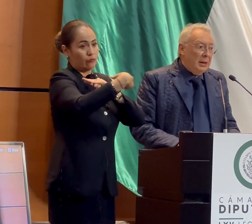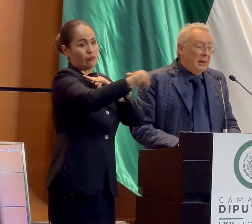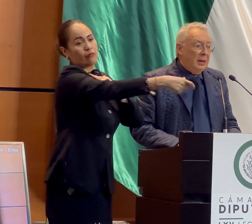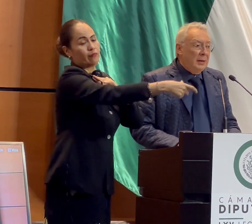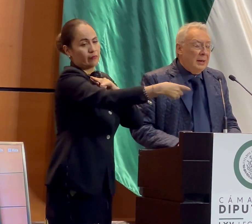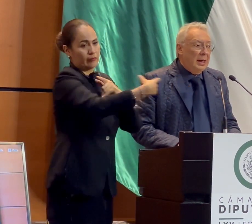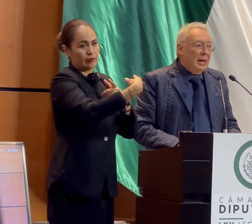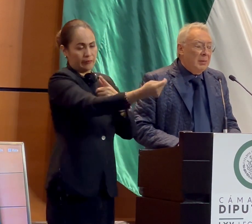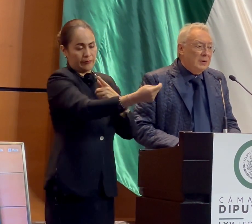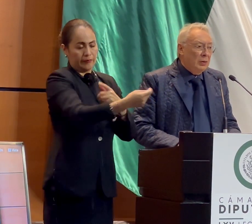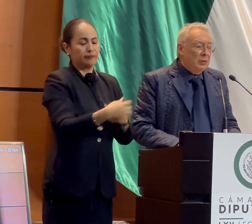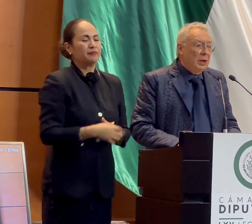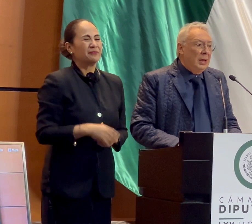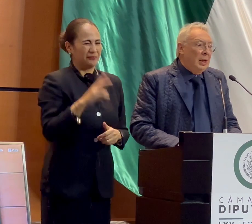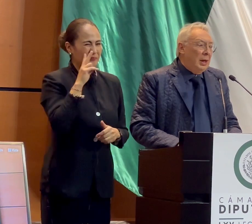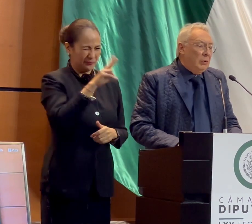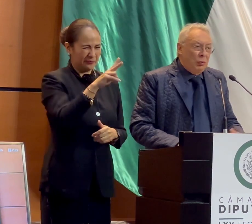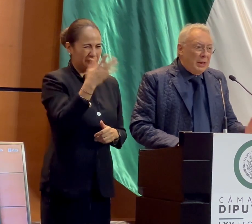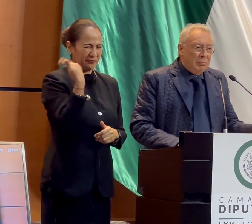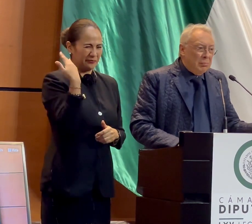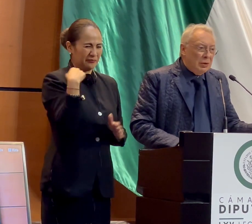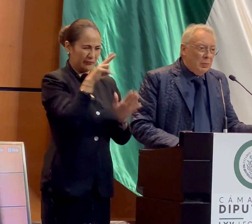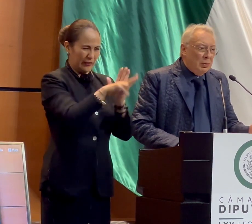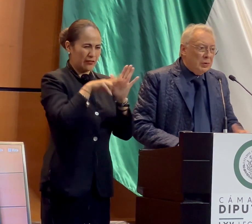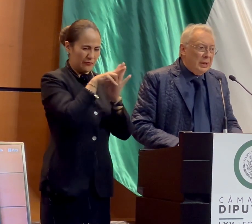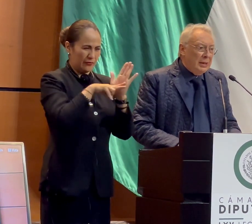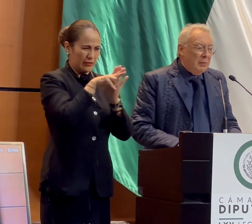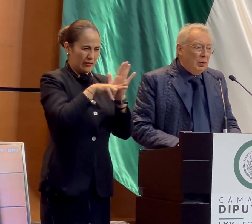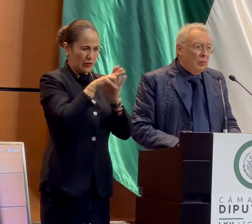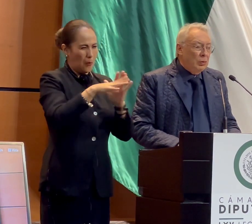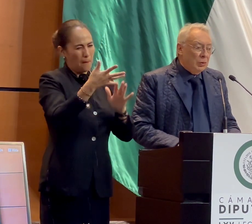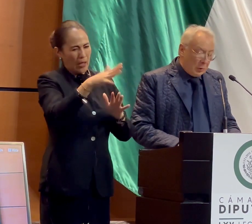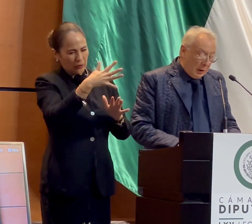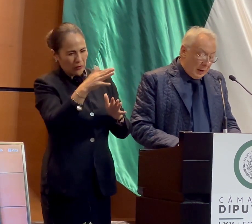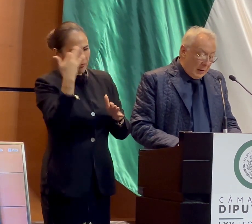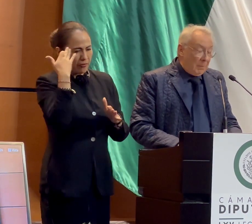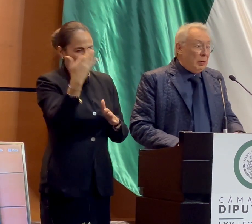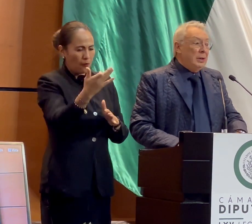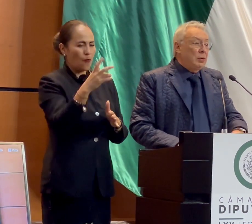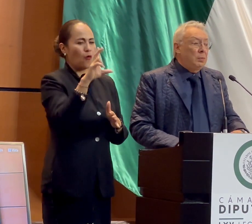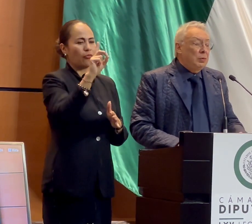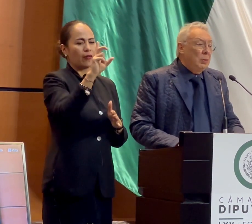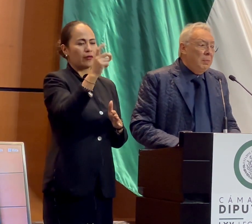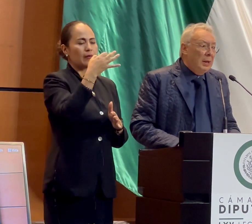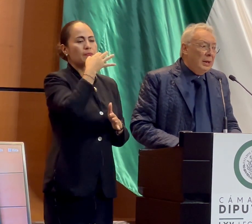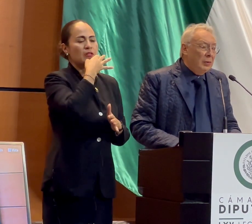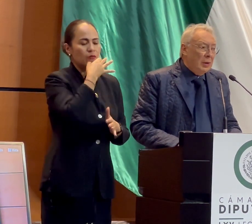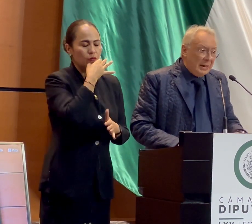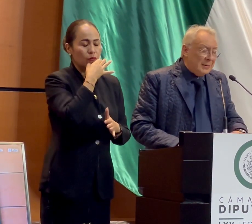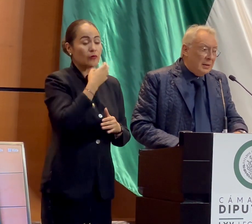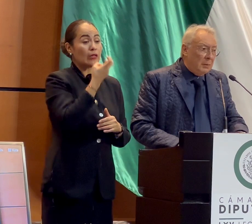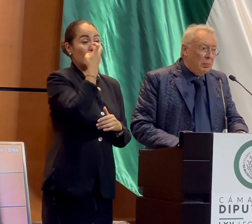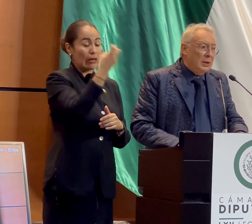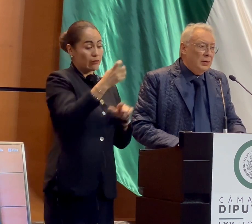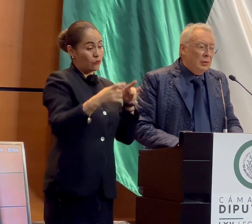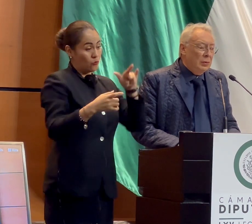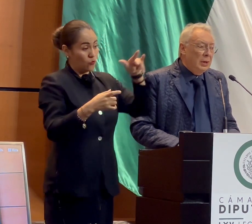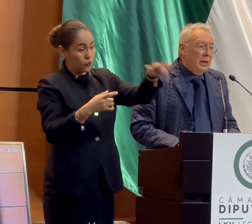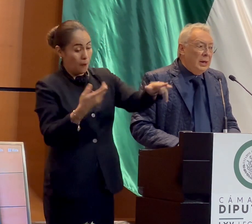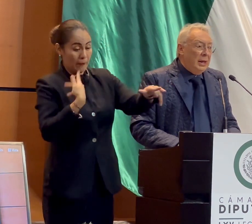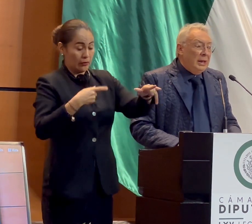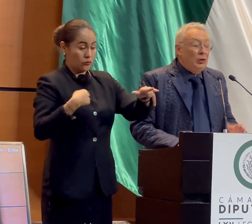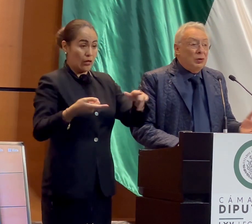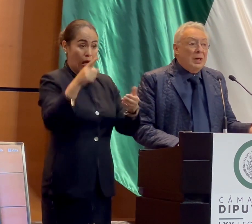parte de la grabación, dura más o menos 30 minutos, pero esto puso en peligro a esta